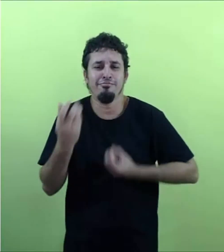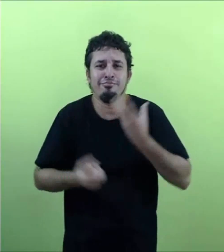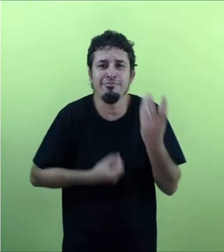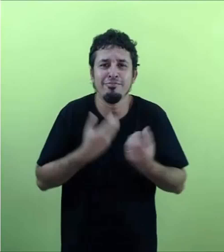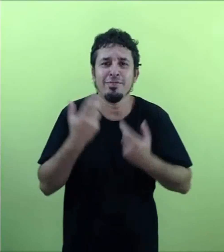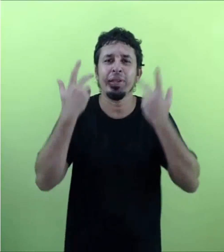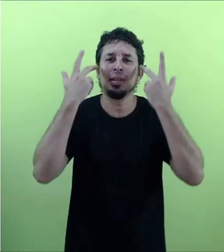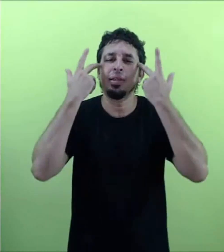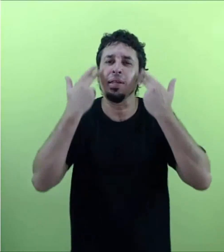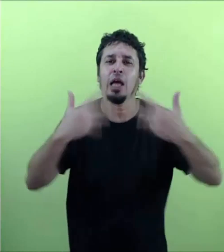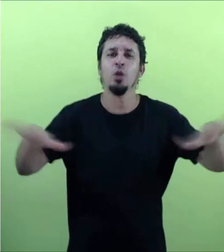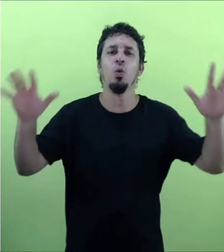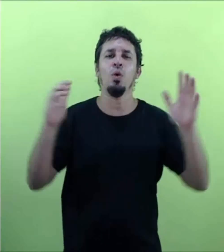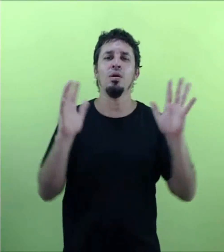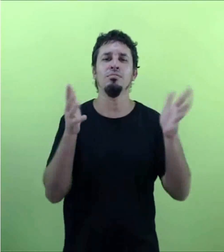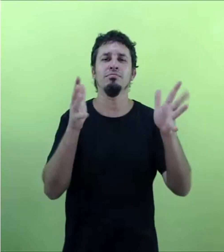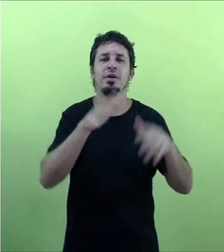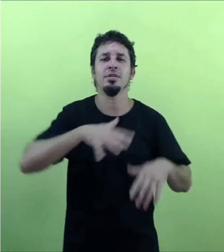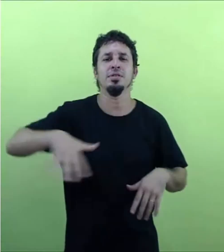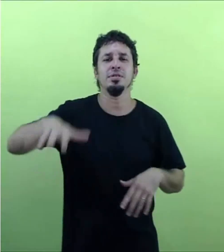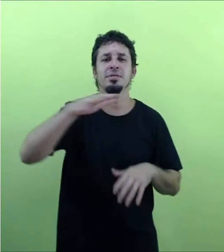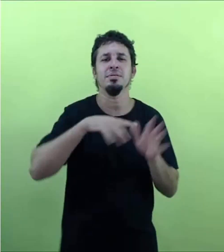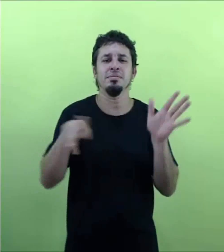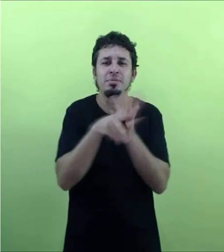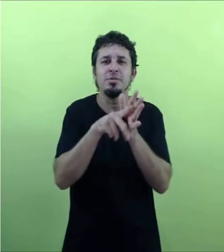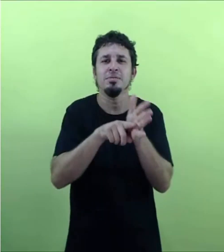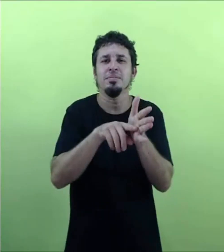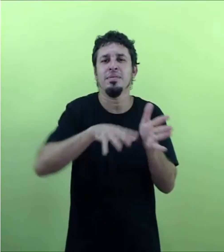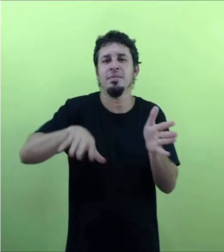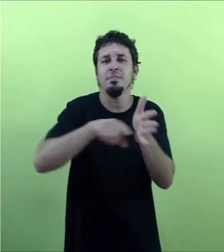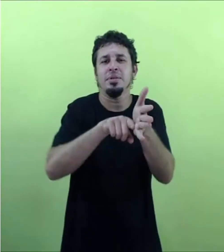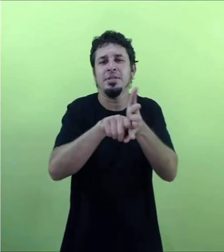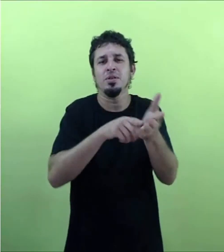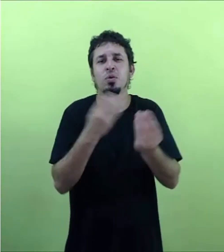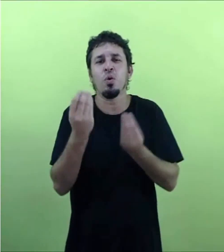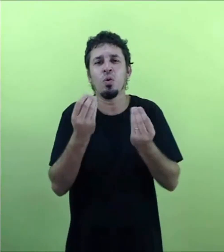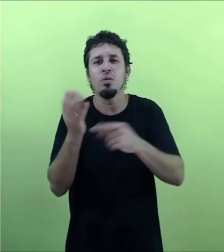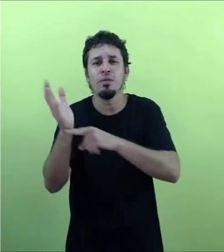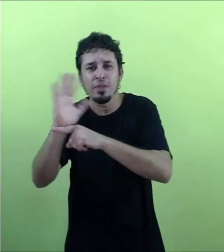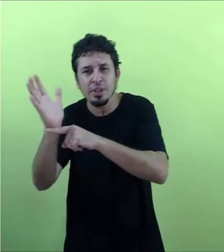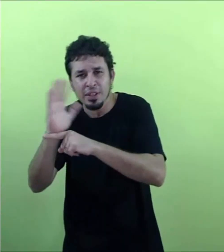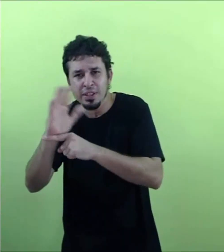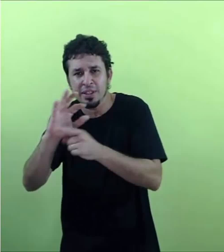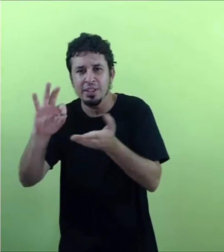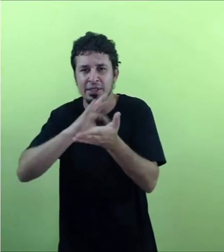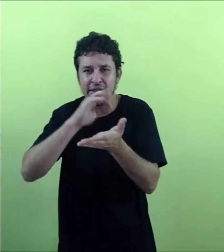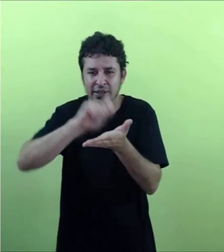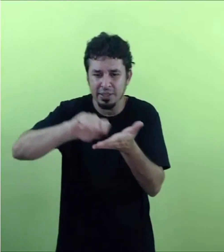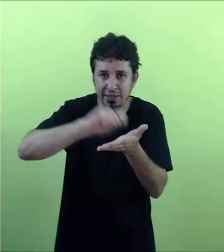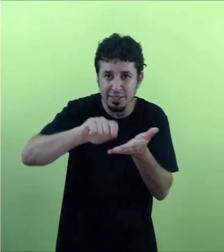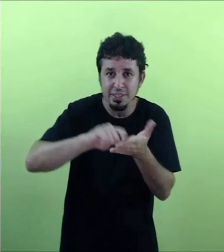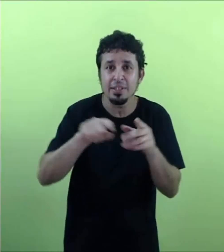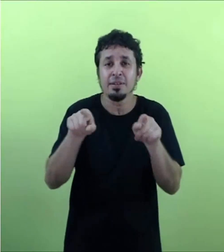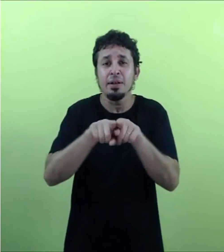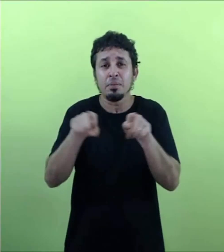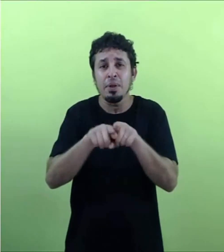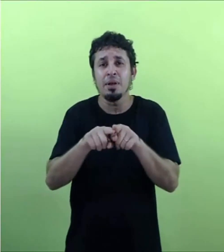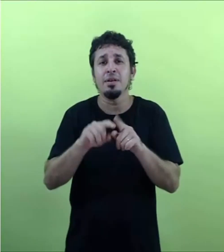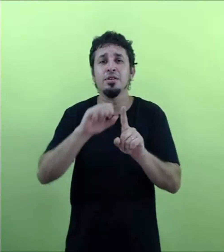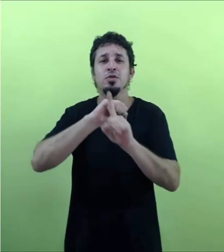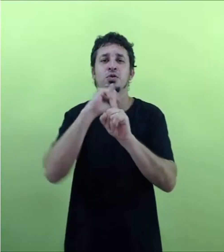outras possibilidades. E ainda dentro destas possibilidades há-se de pensar onde estaria